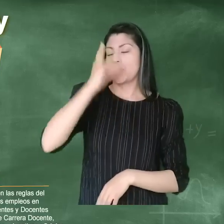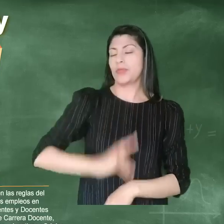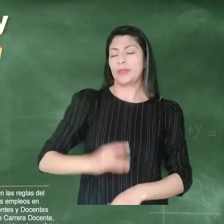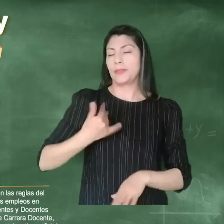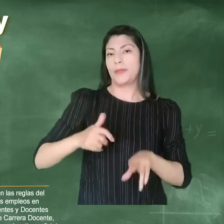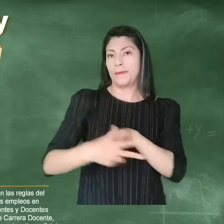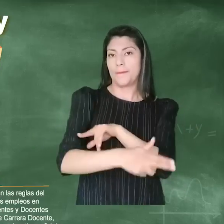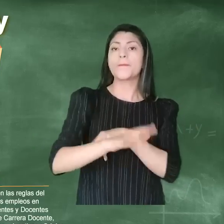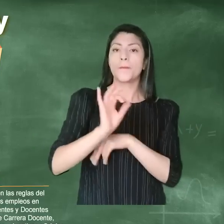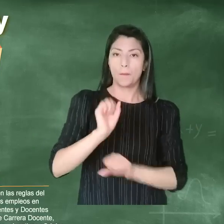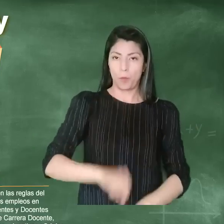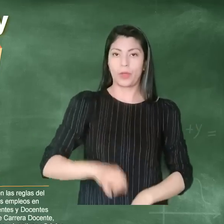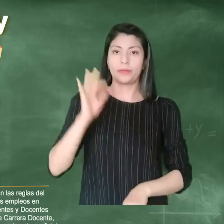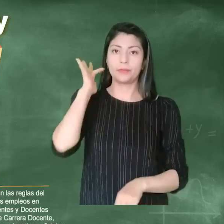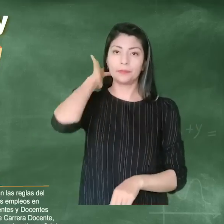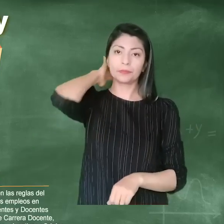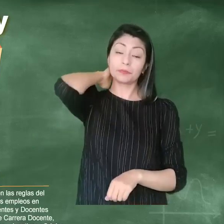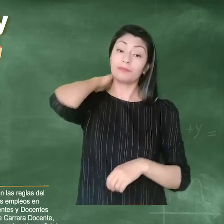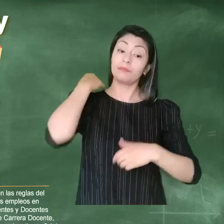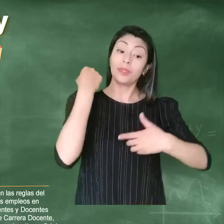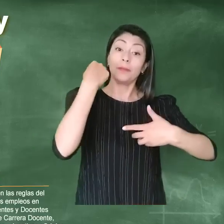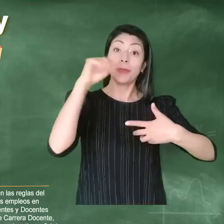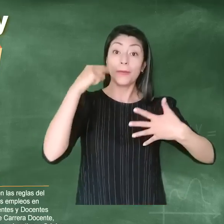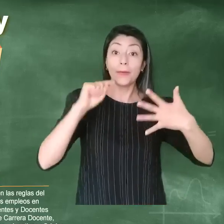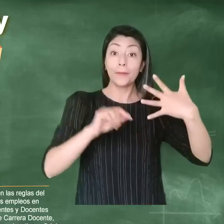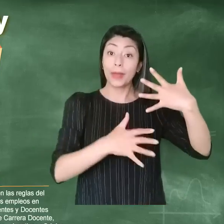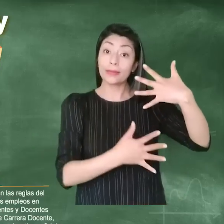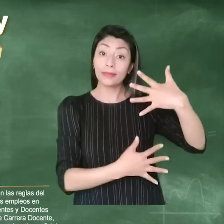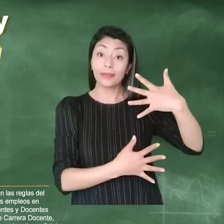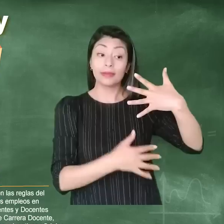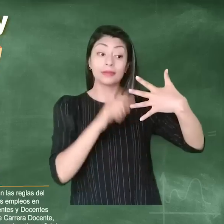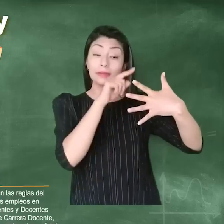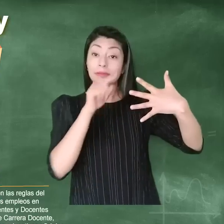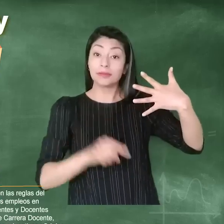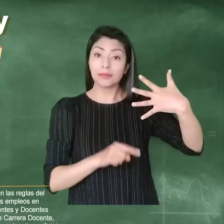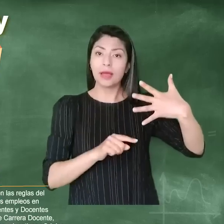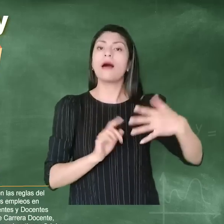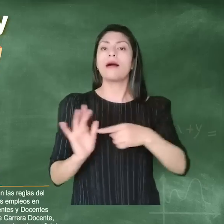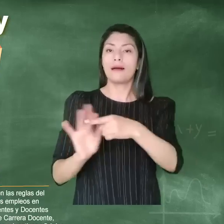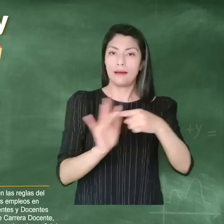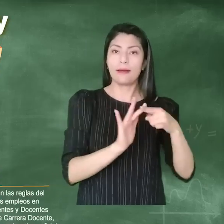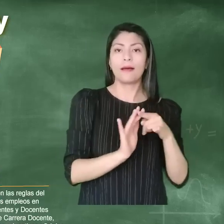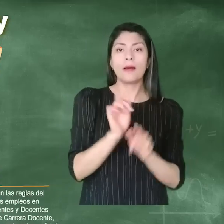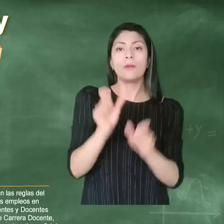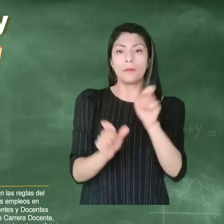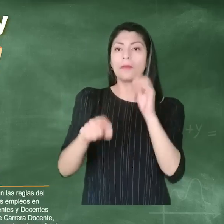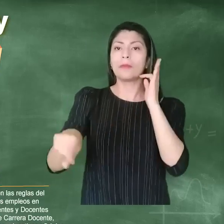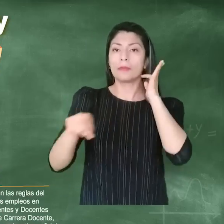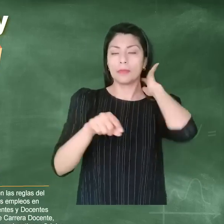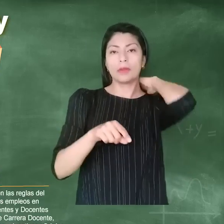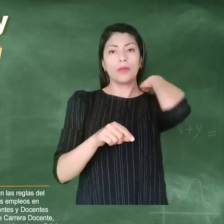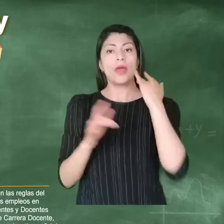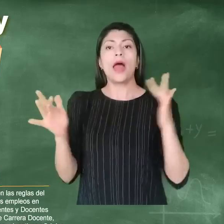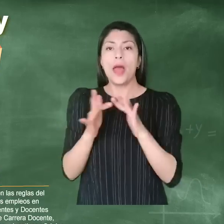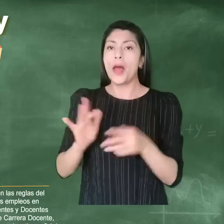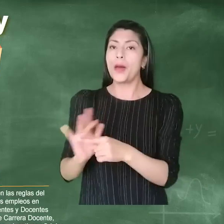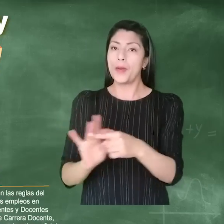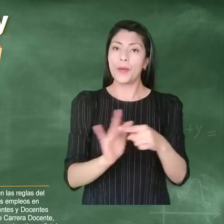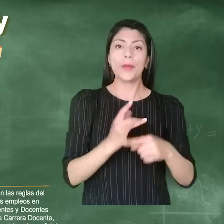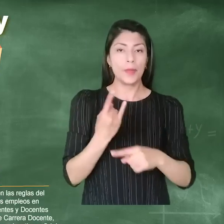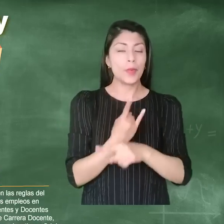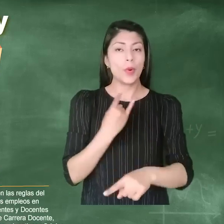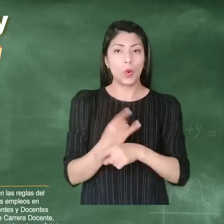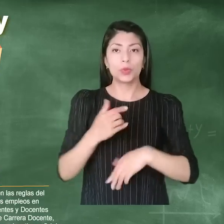continuar en este proceso de selección. Las anteriores causales de exclusión serán aplicadas al aspirante en